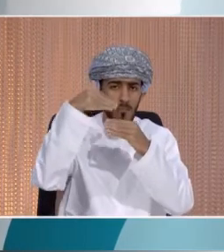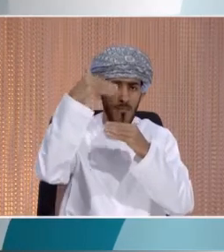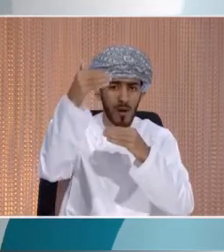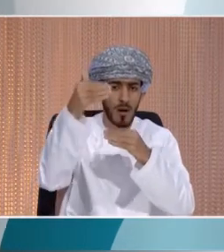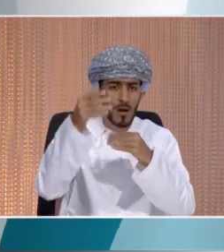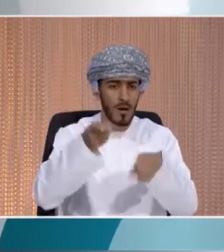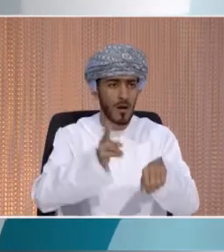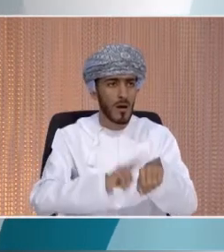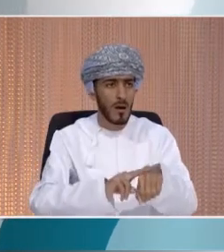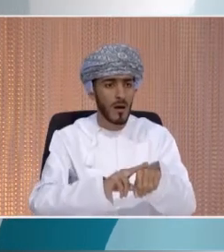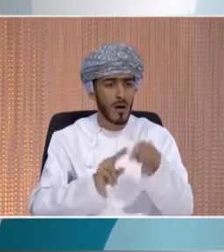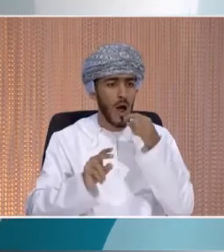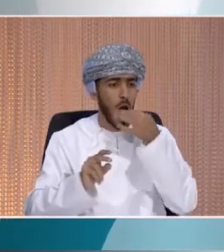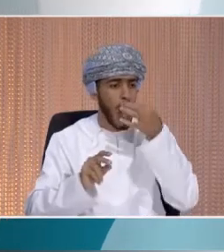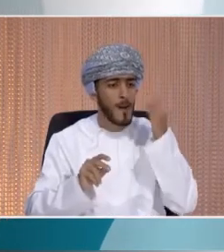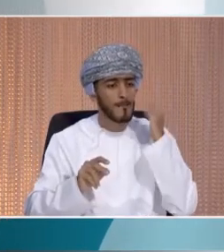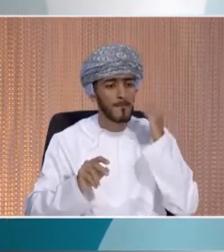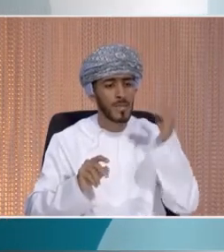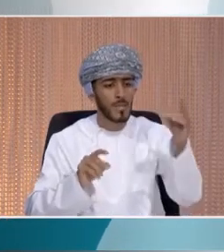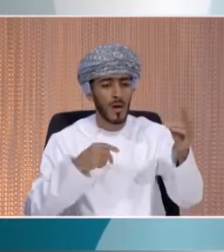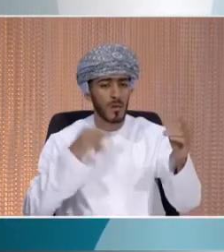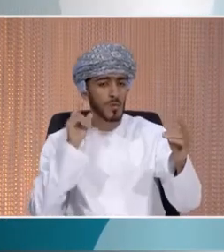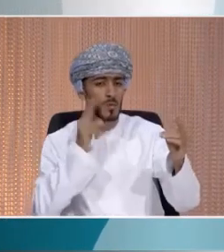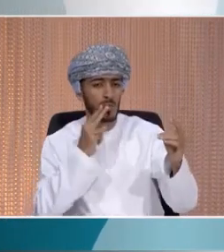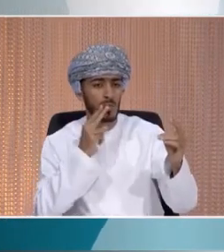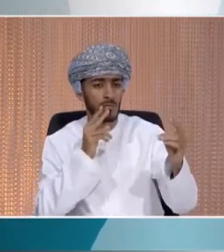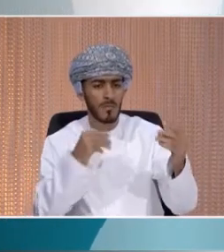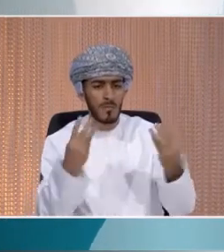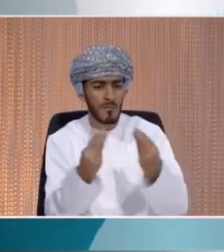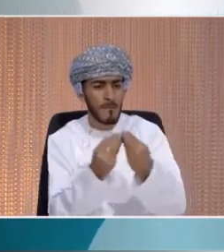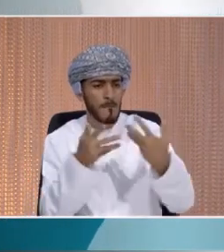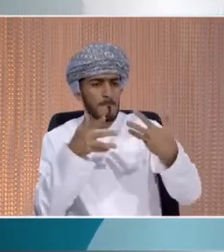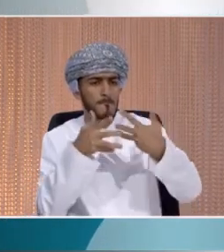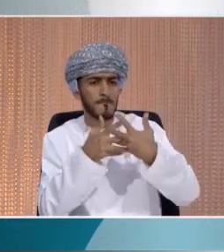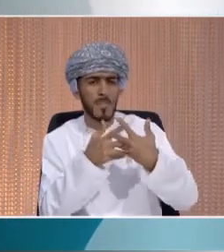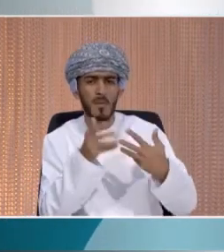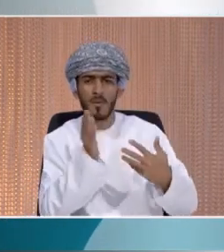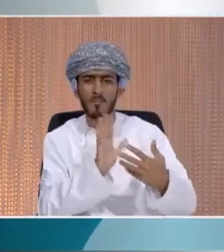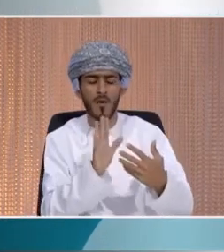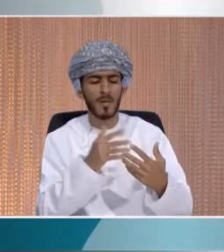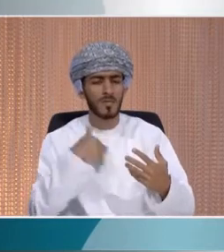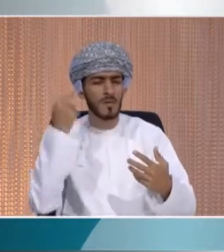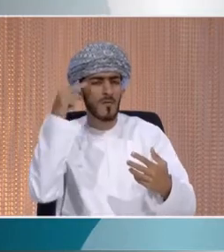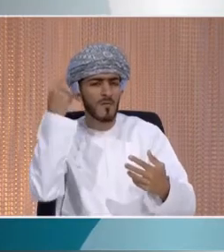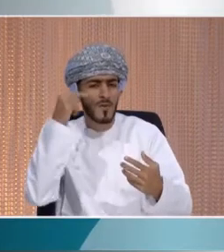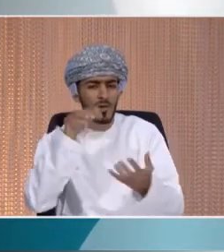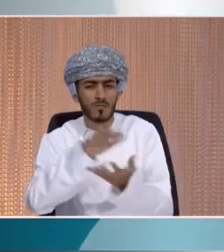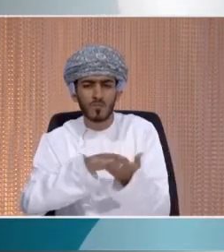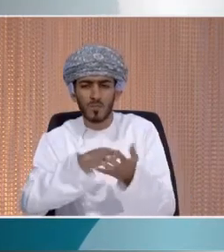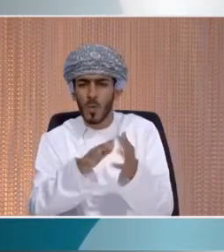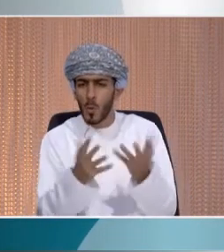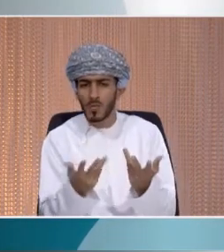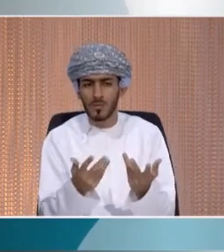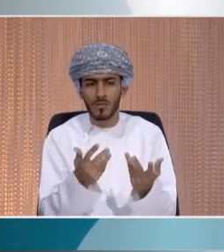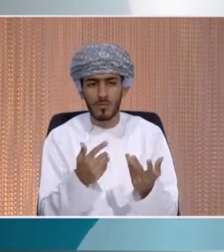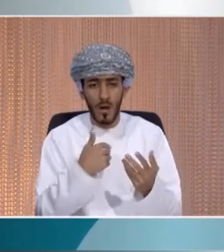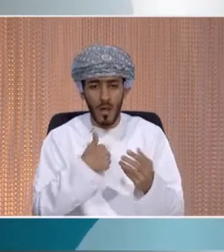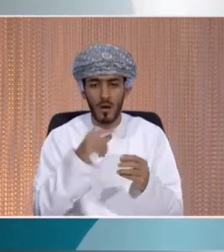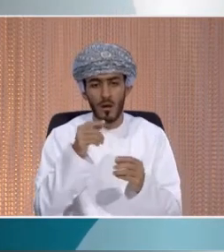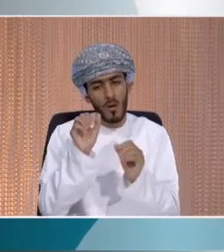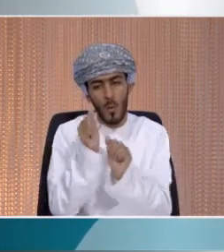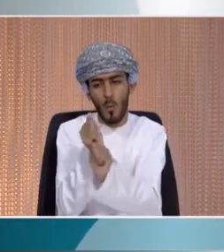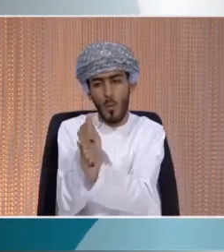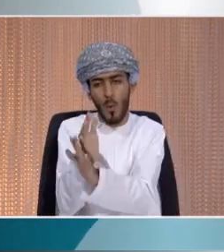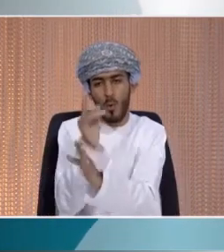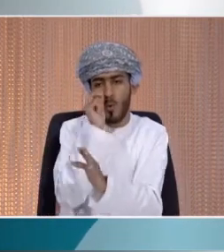ايضا ناطقه، وتم يعني ليس هناك انسجام ما بينهم. قلت يجب ان يختار بنفسه الشخص الاصم